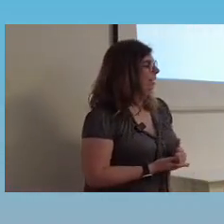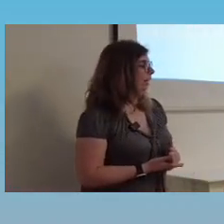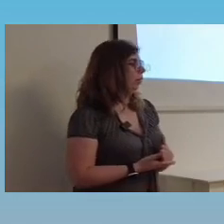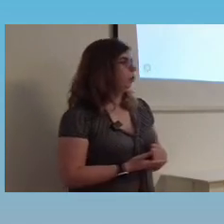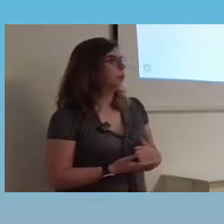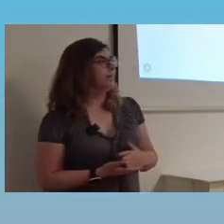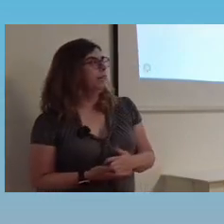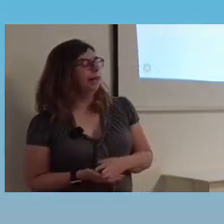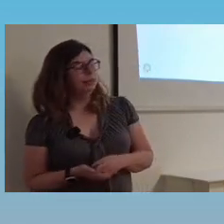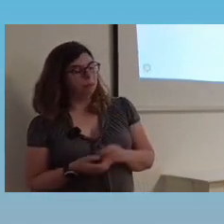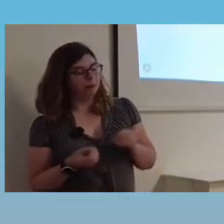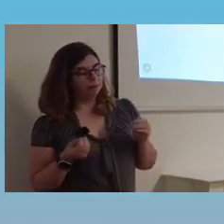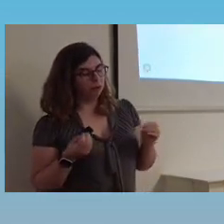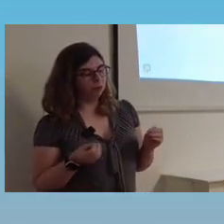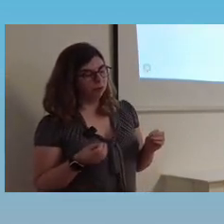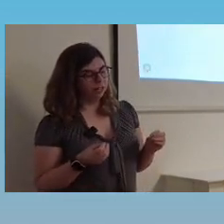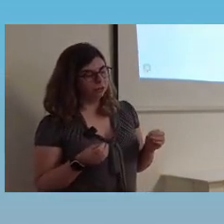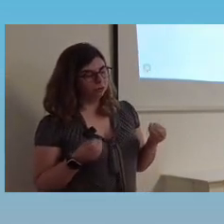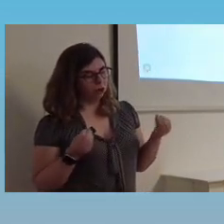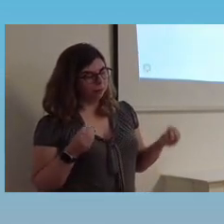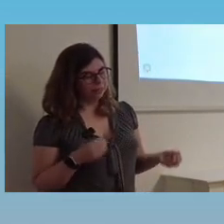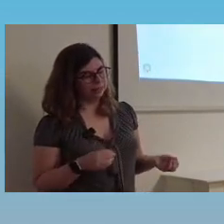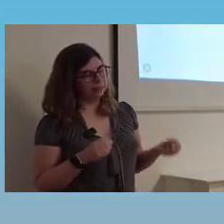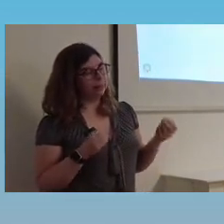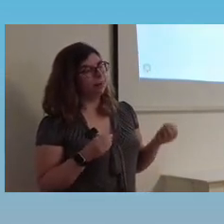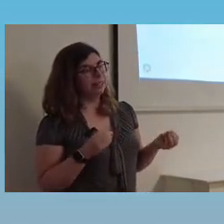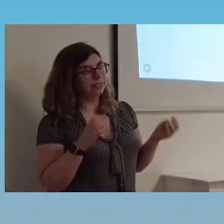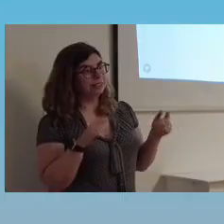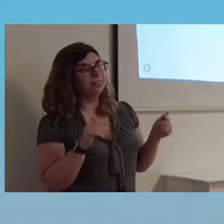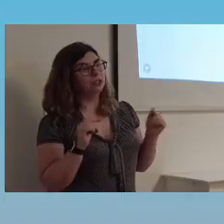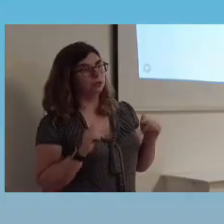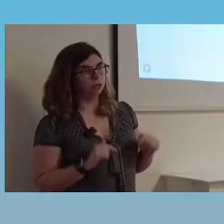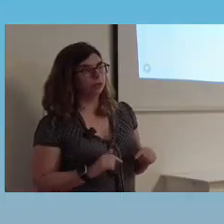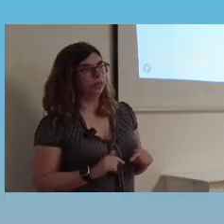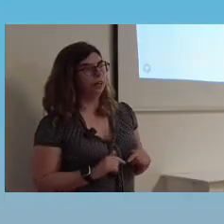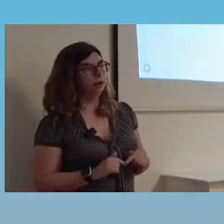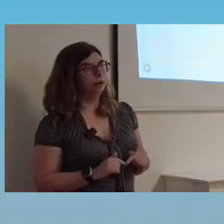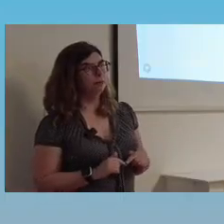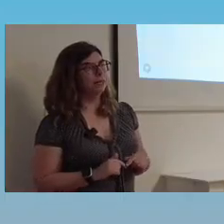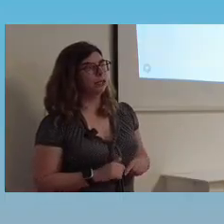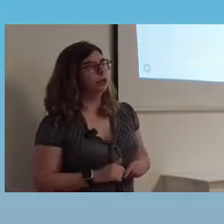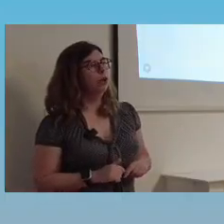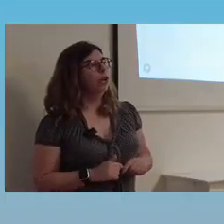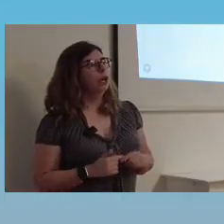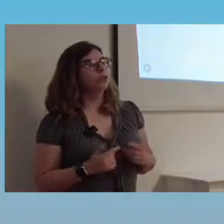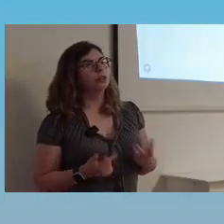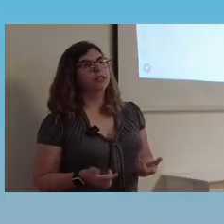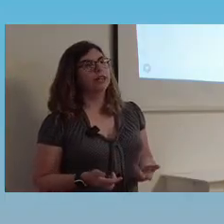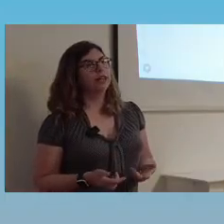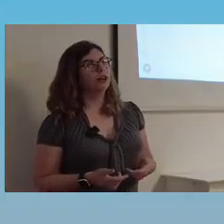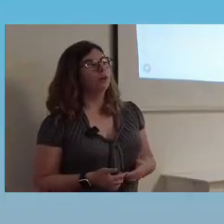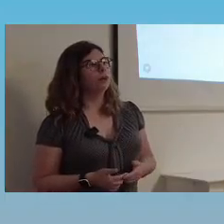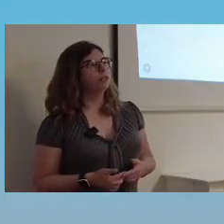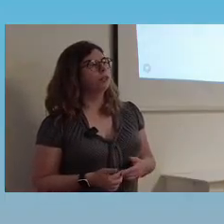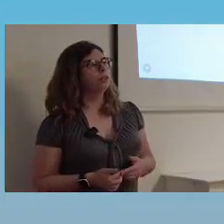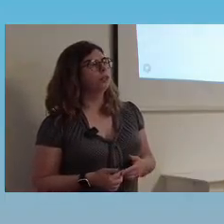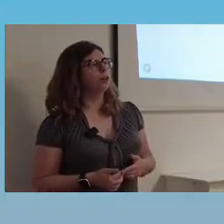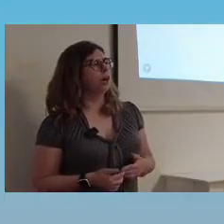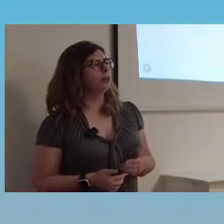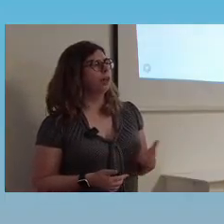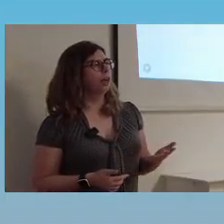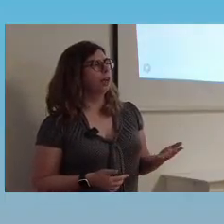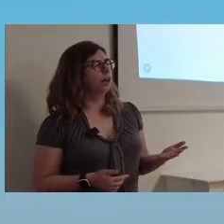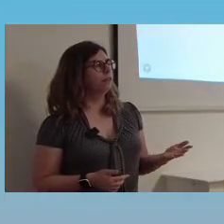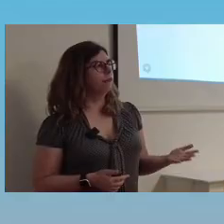Et les avatars 3D, elles n'ont pas pour vocation de remplacer les interprètes qui sont sur le terrain, parce que sur le terrain, on va